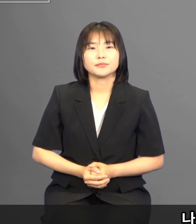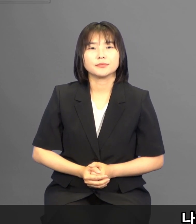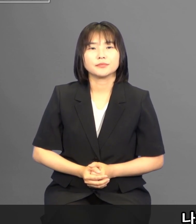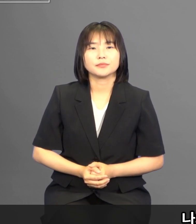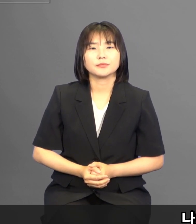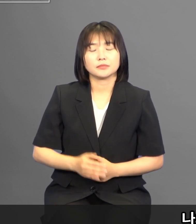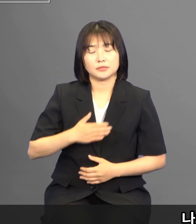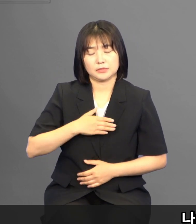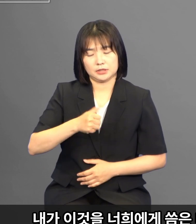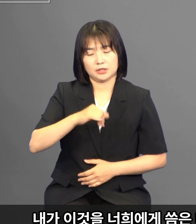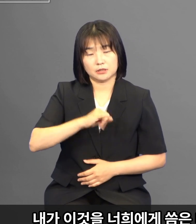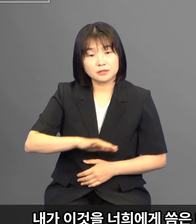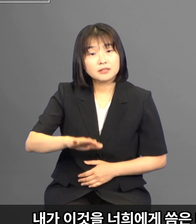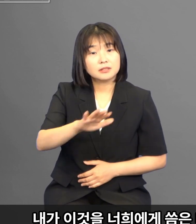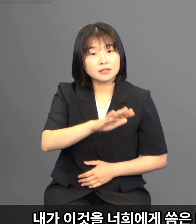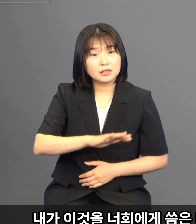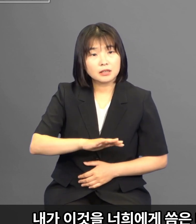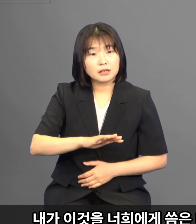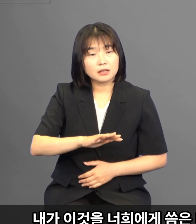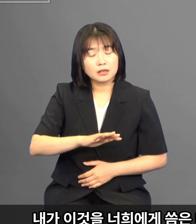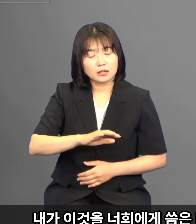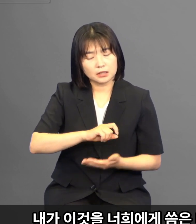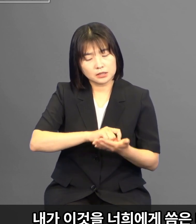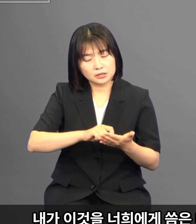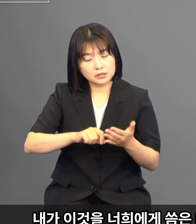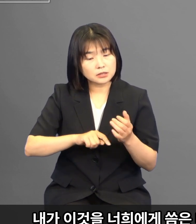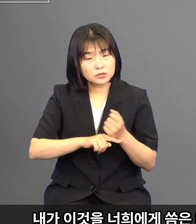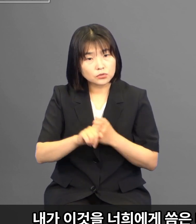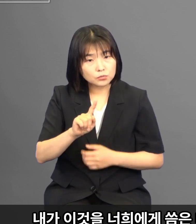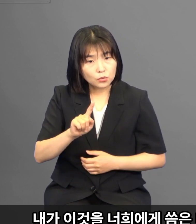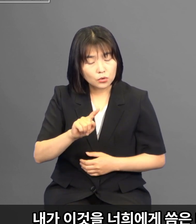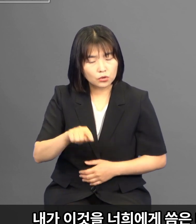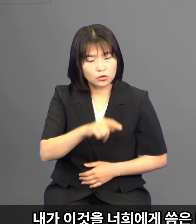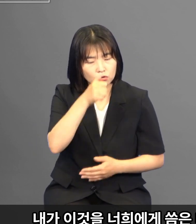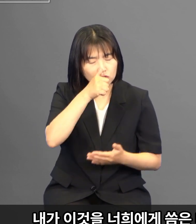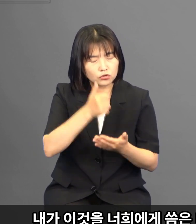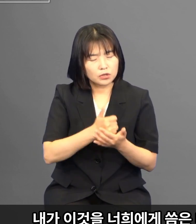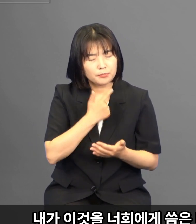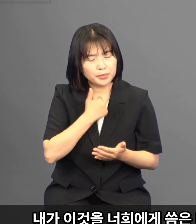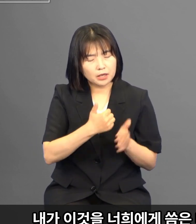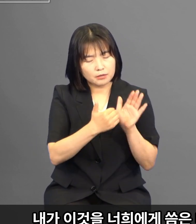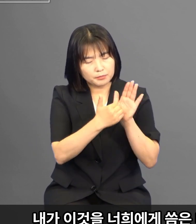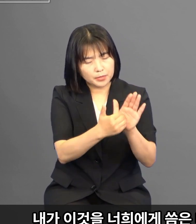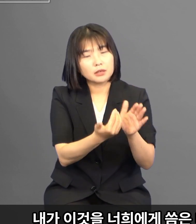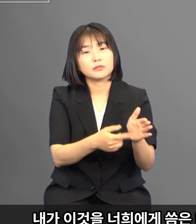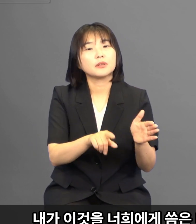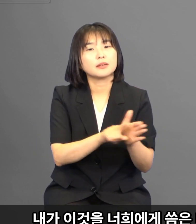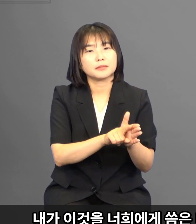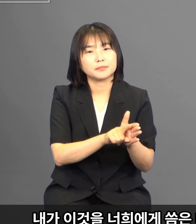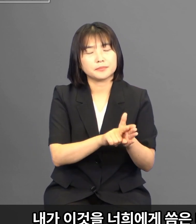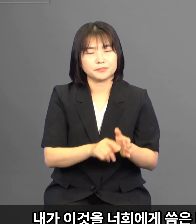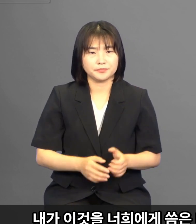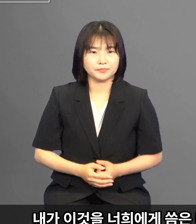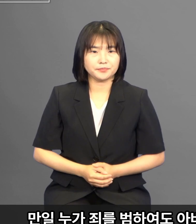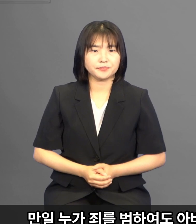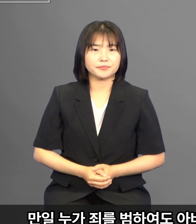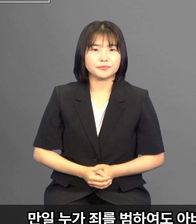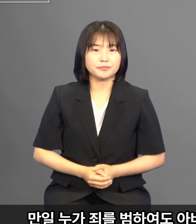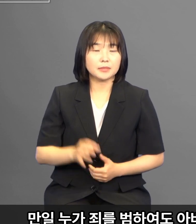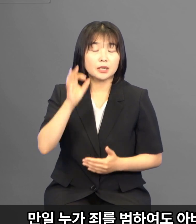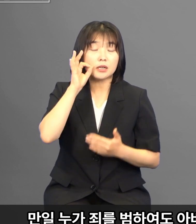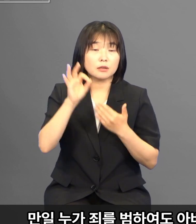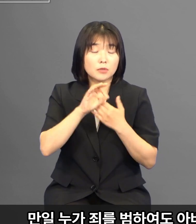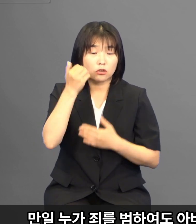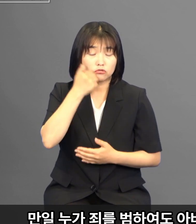나의 자녀들아 내가 이것을 너희에게 씀은 너희로 죄를 범하지 않게 하려 함이라. 만일